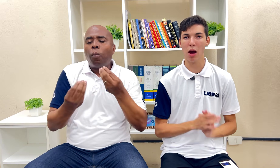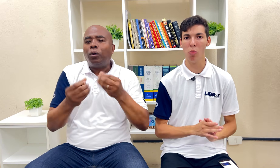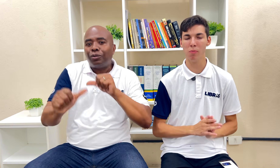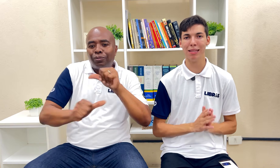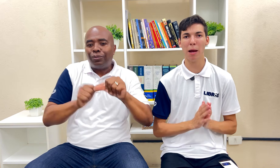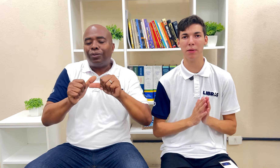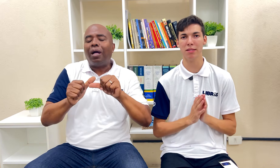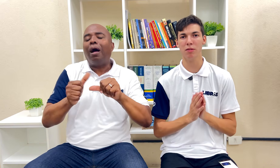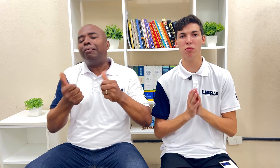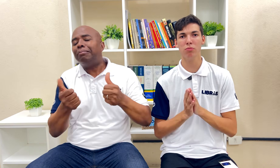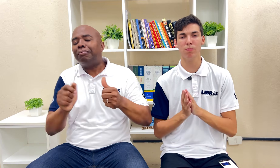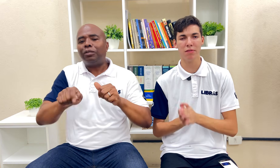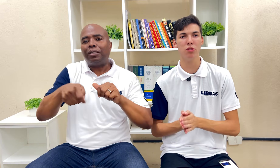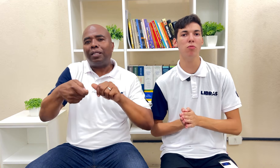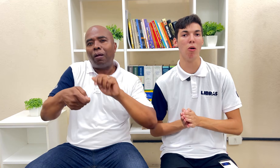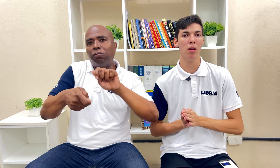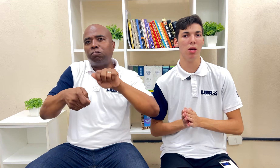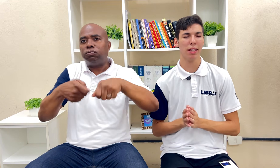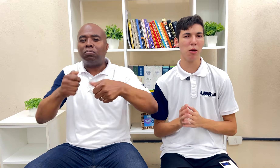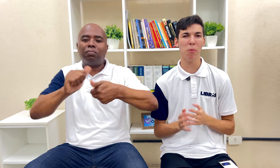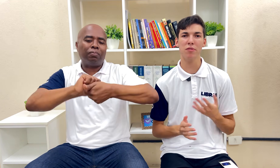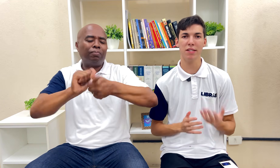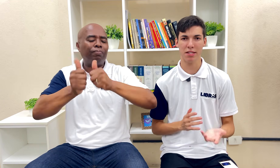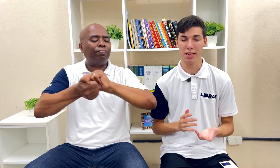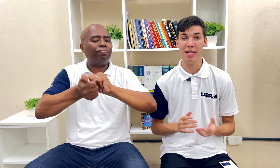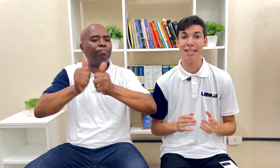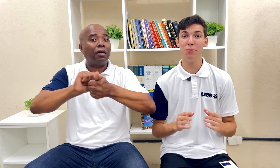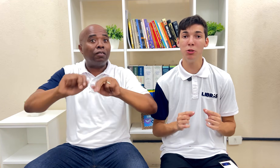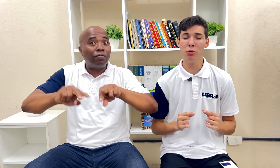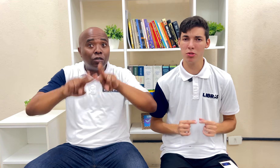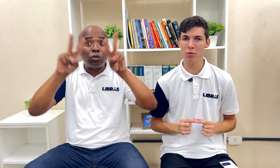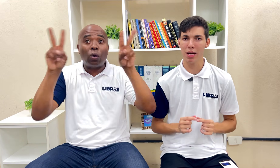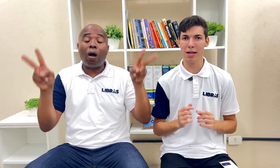para uma adaptação mais visual. O que eu posso fazer? Diminui